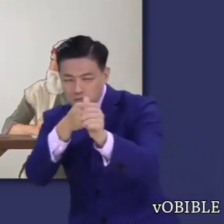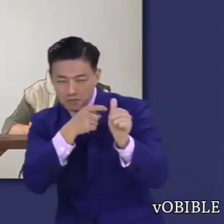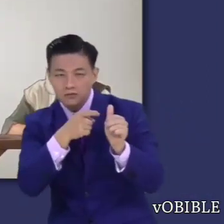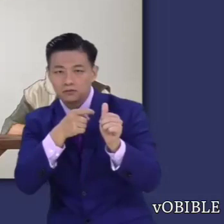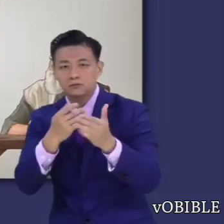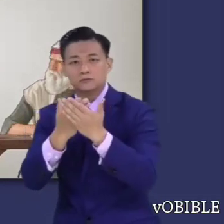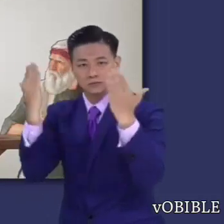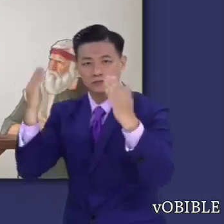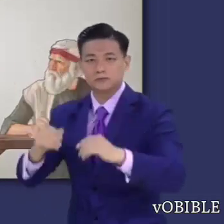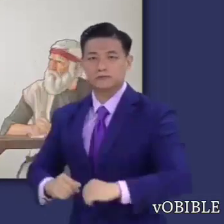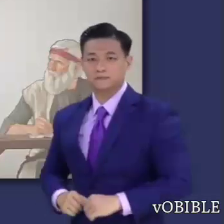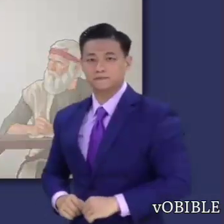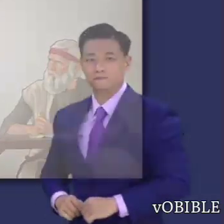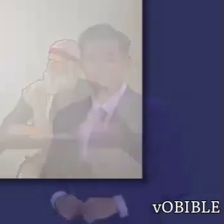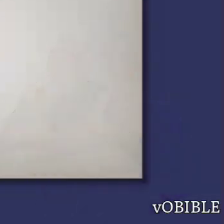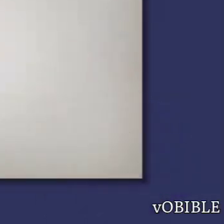出现